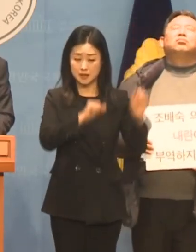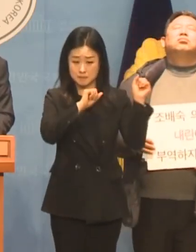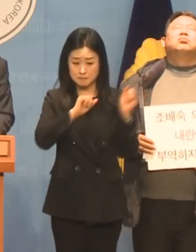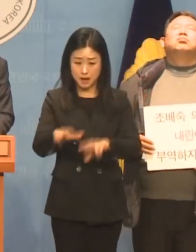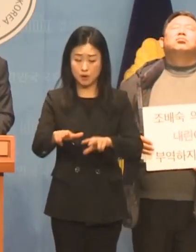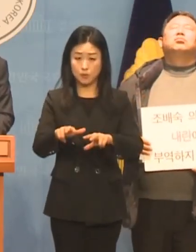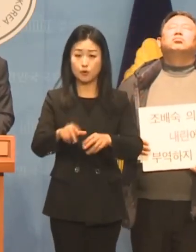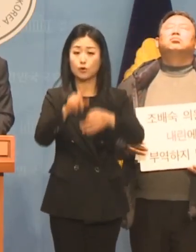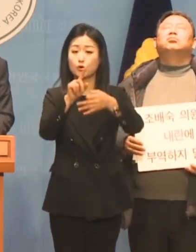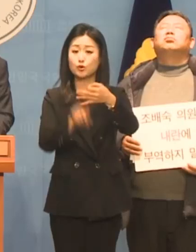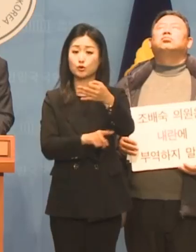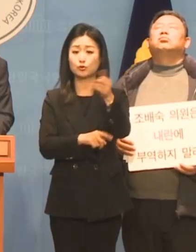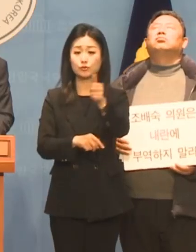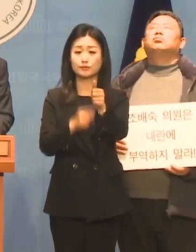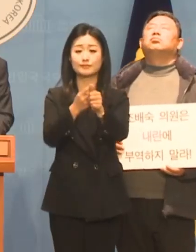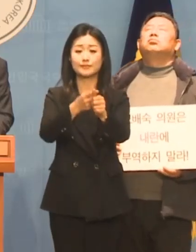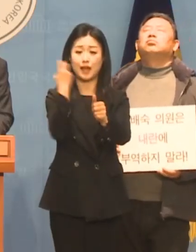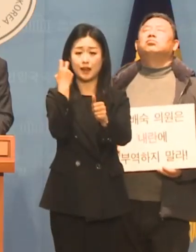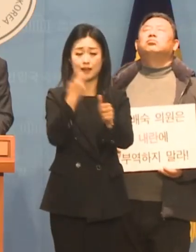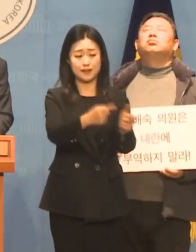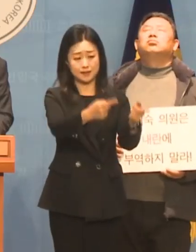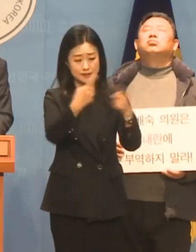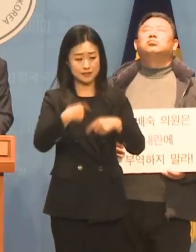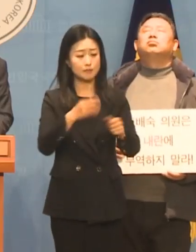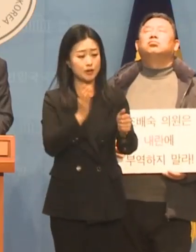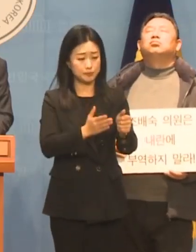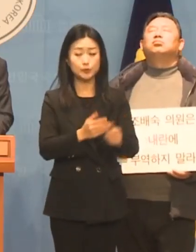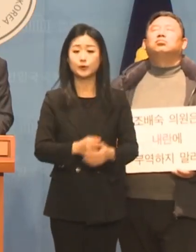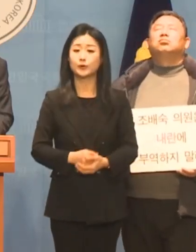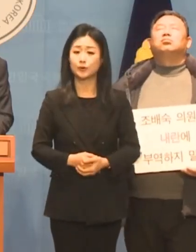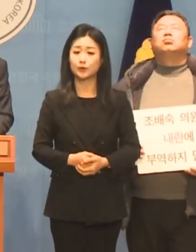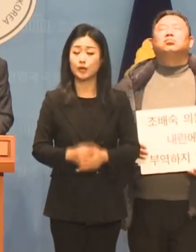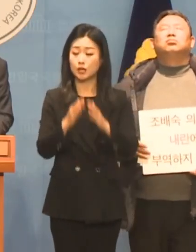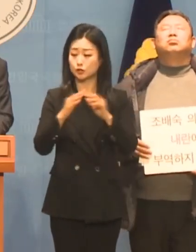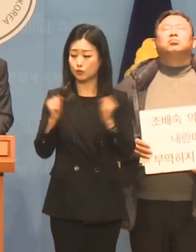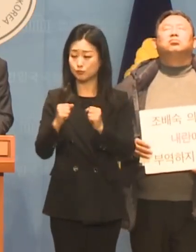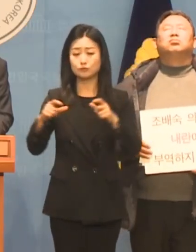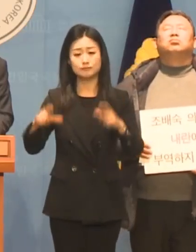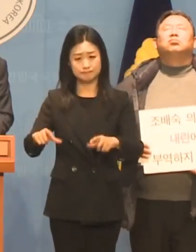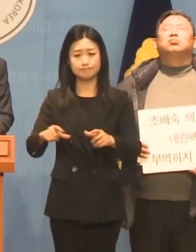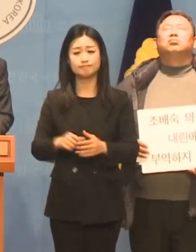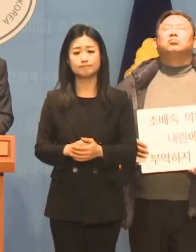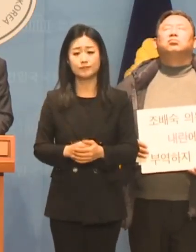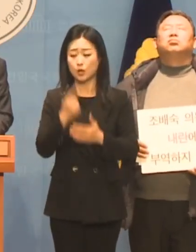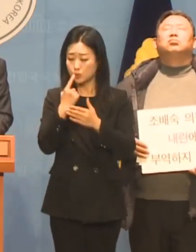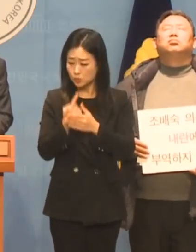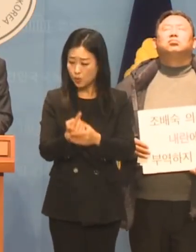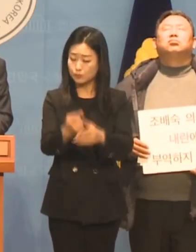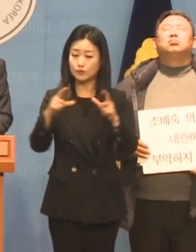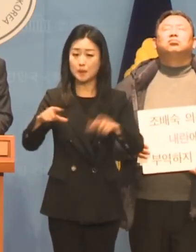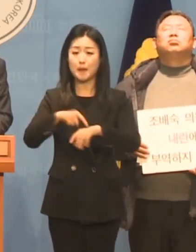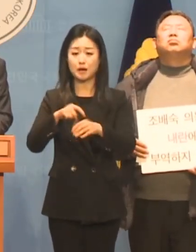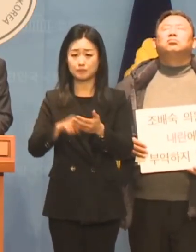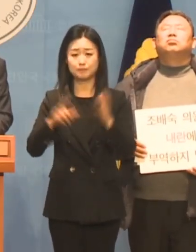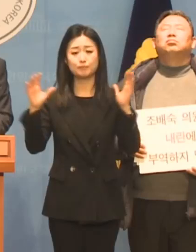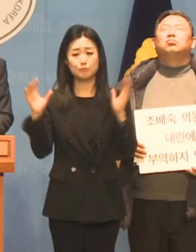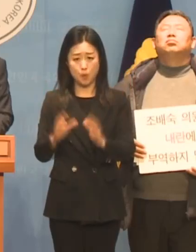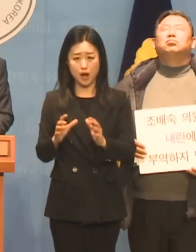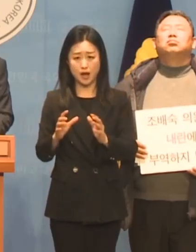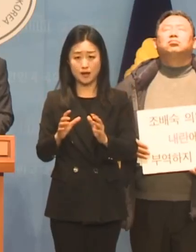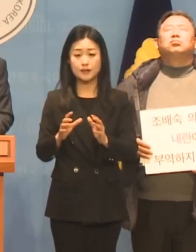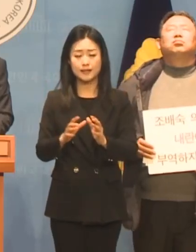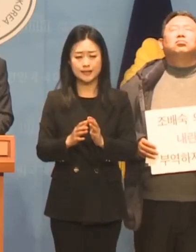즉시 윤석열 탄핵에 동참하십시오. 전북 도민과 촛불 시민의 마음을 모아서